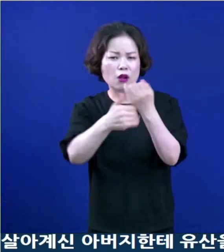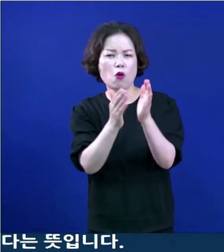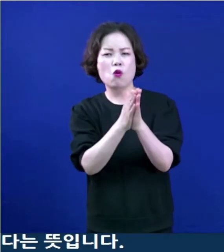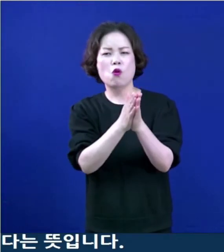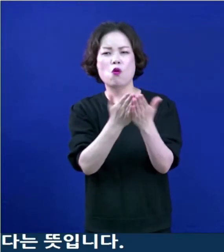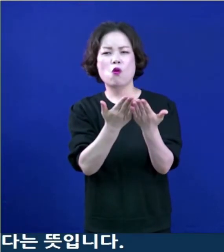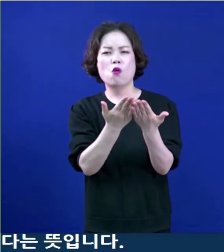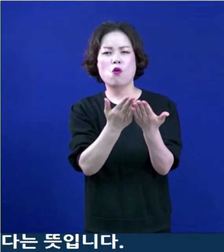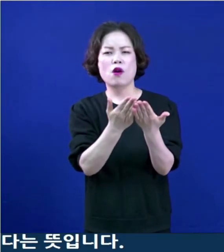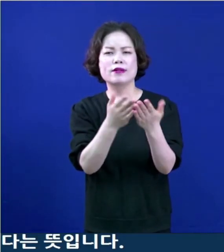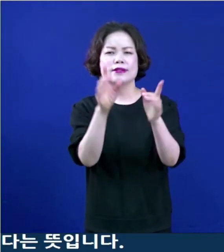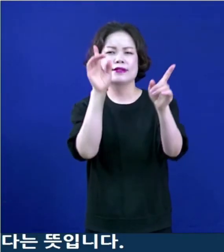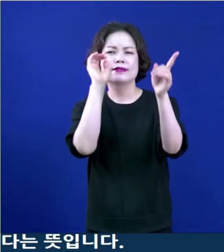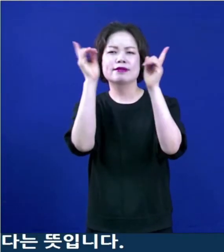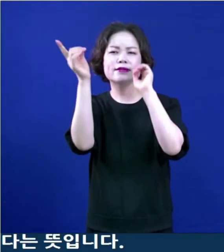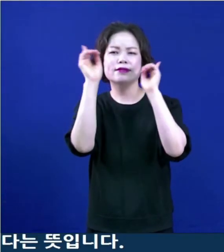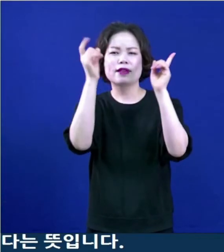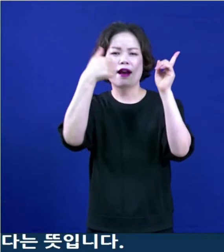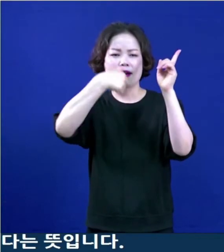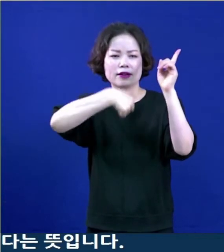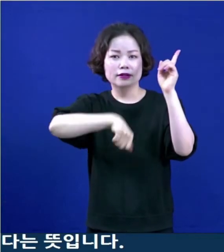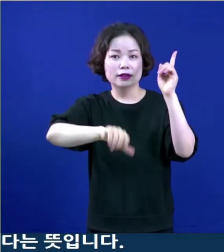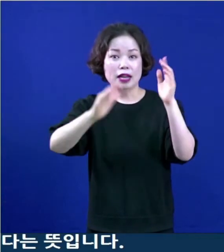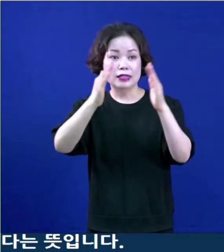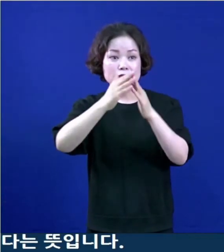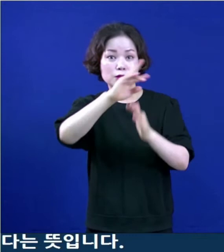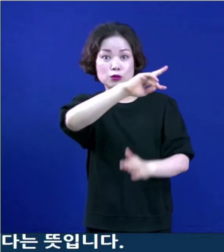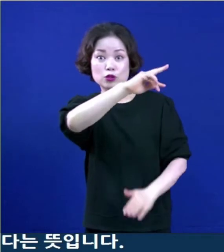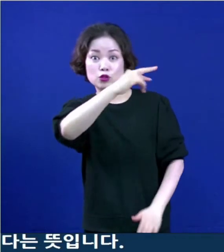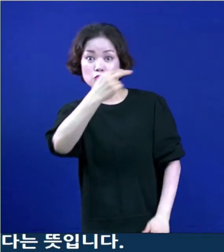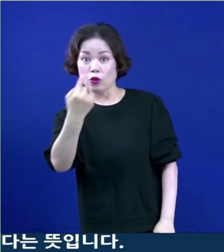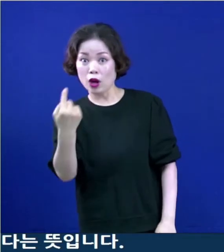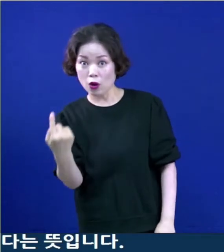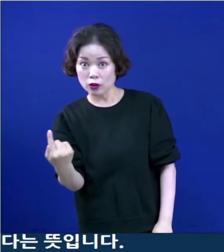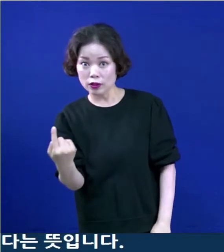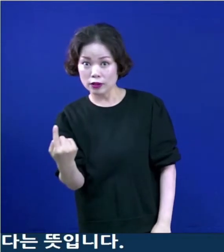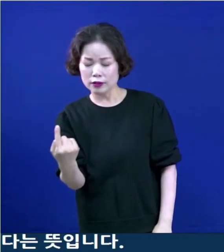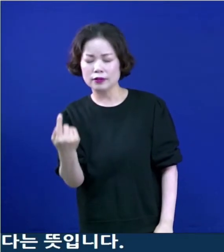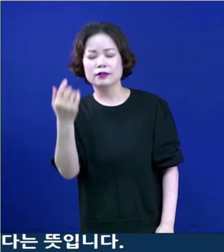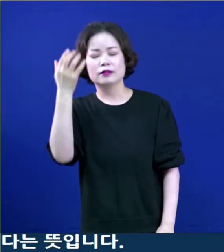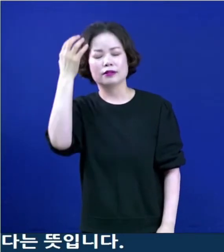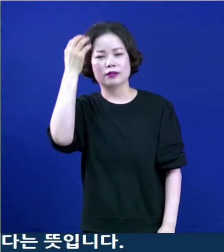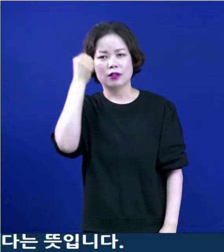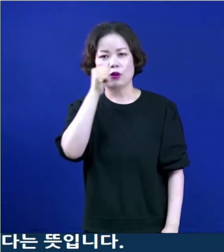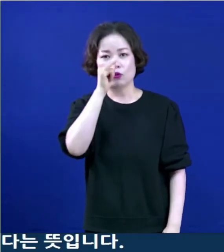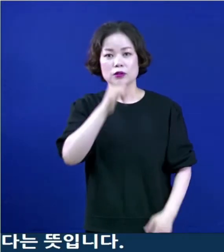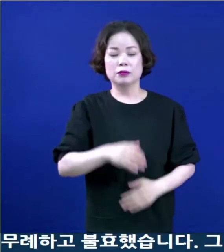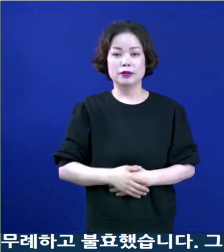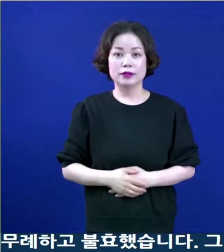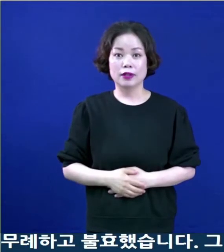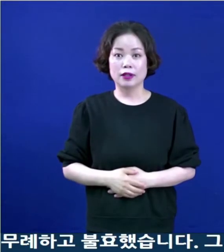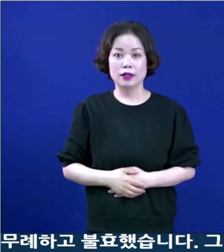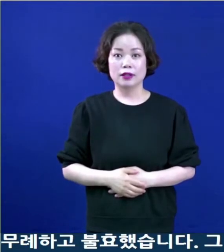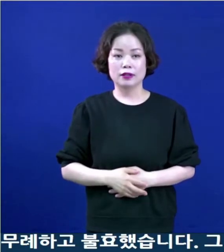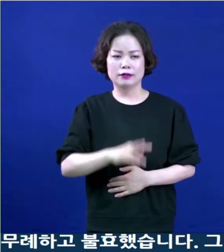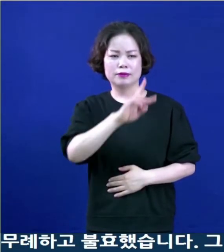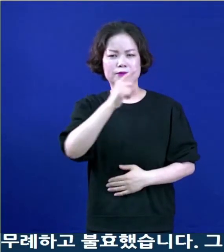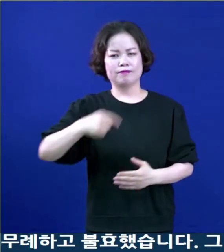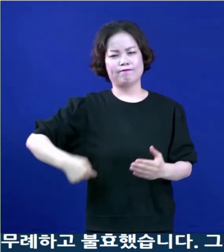이 탕자가 집으로 돌아올 것을 기억합니다. 그리고